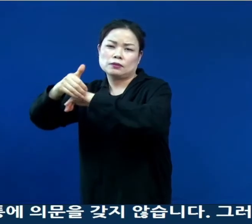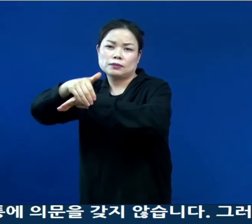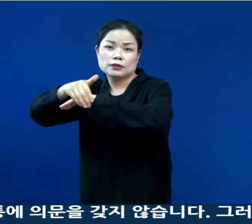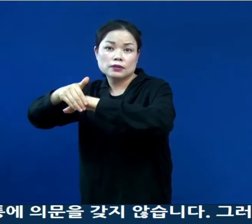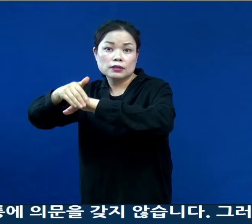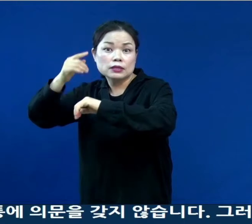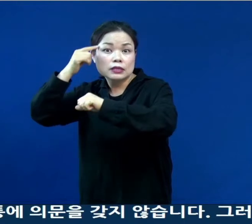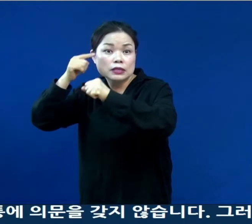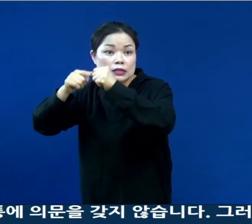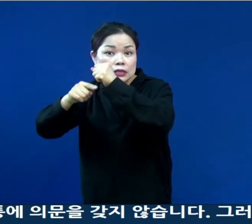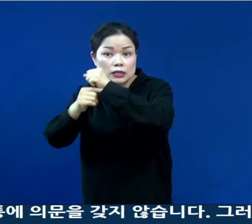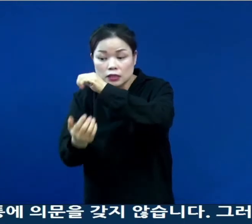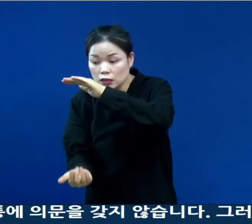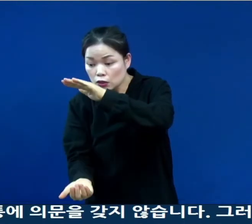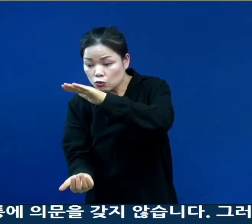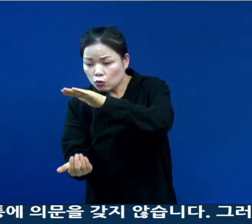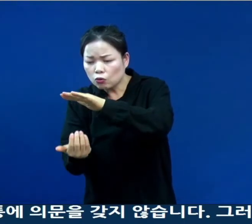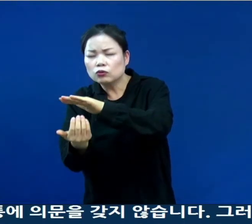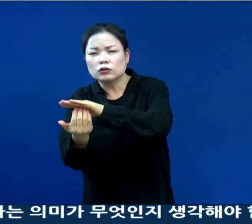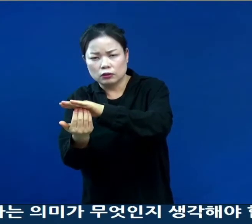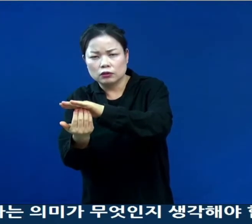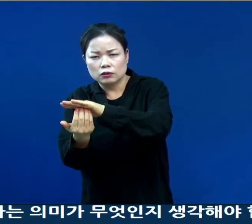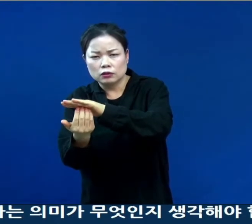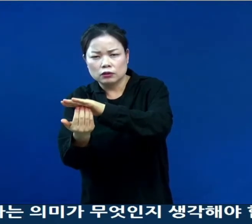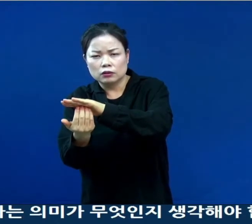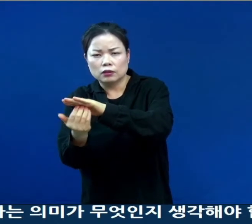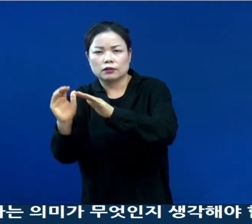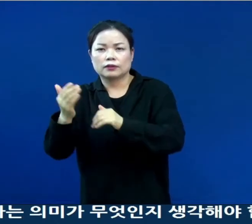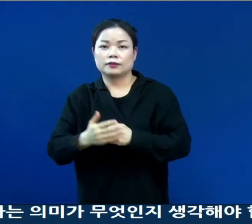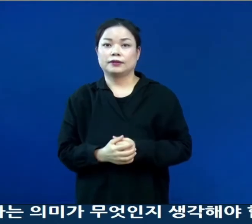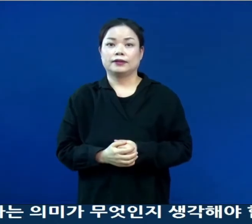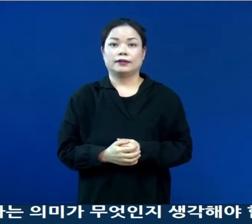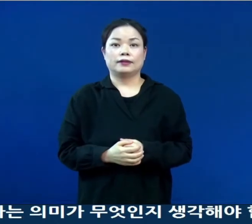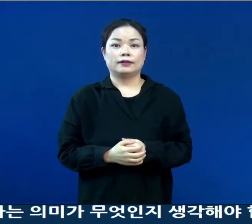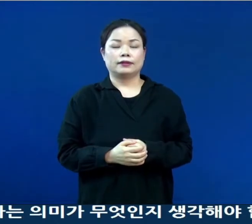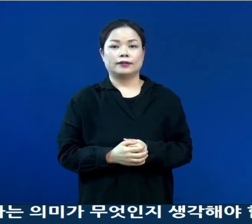계획과 뜻이 이루어지도록 하는 것으로 보는 것입니다.